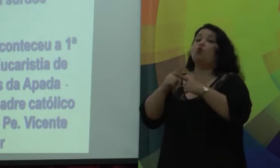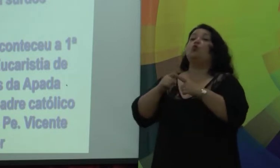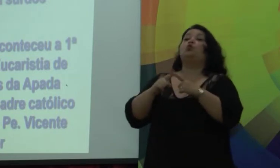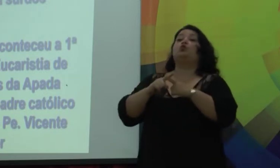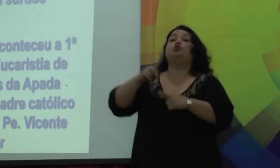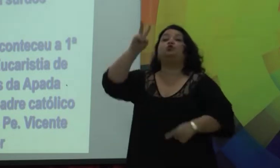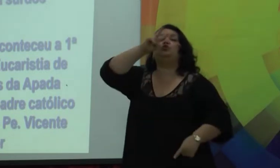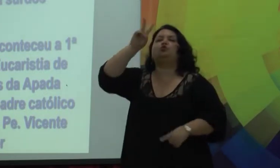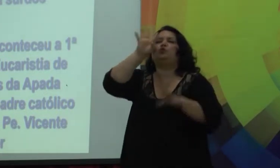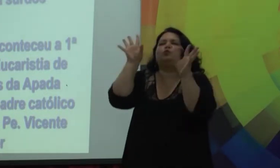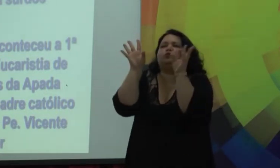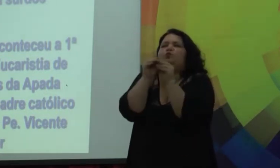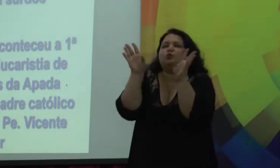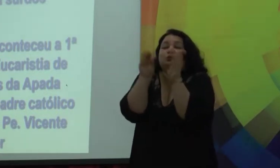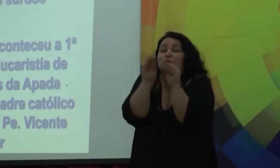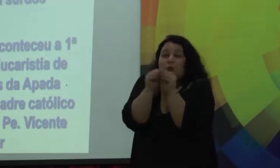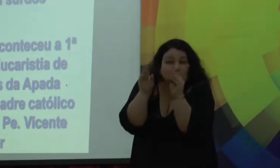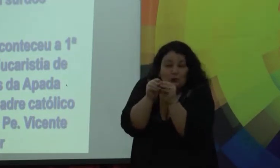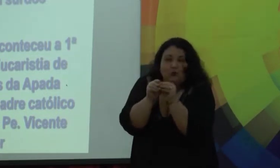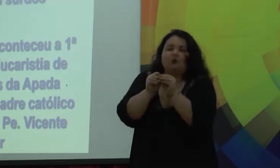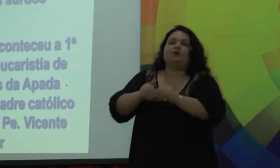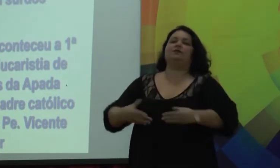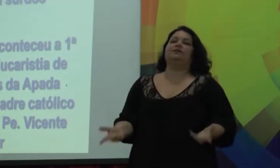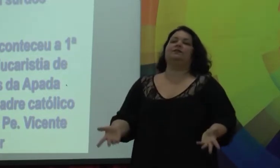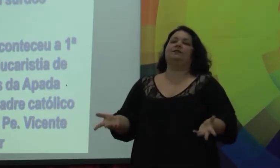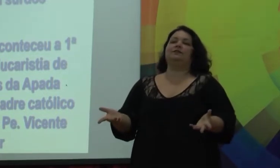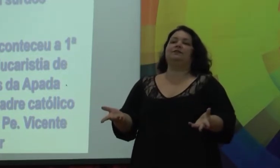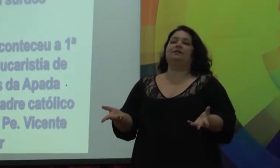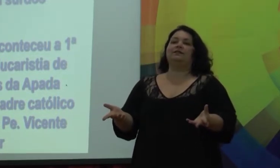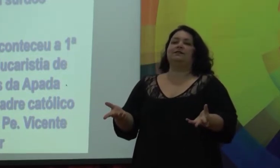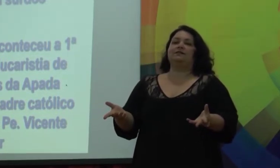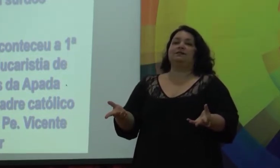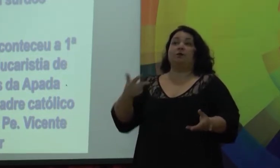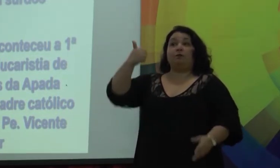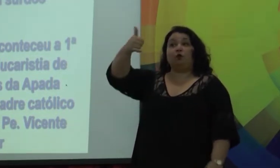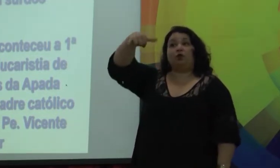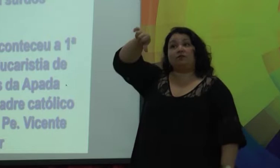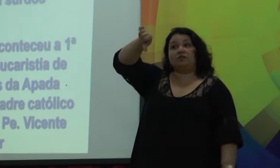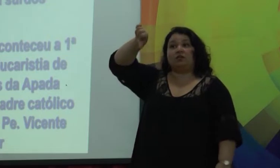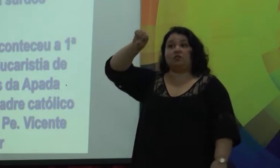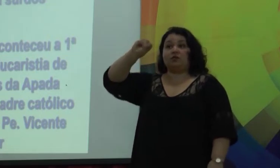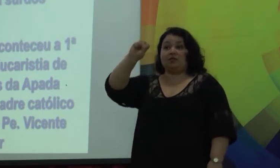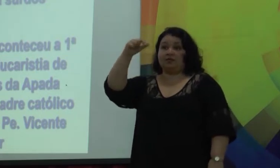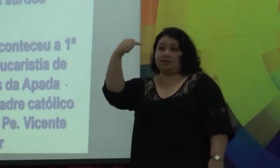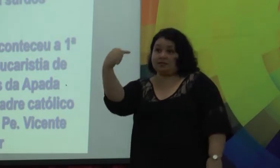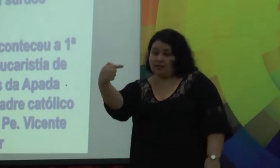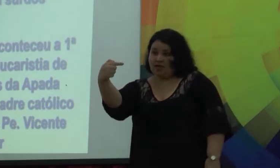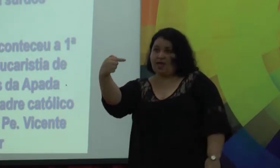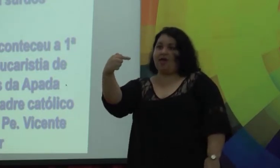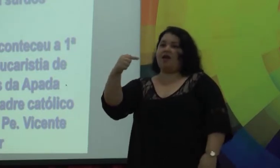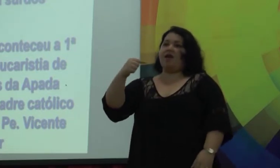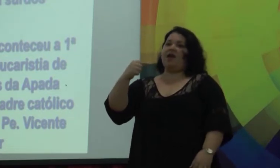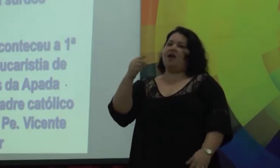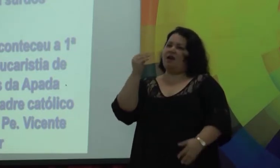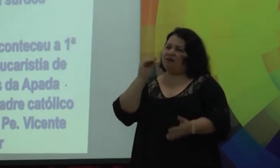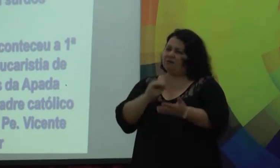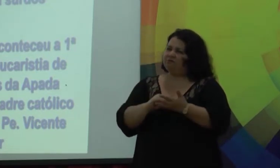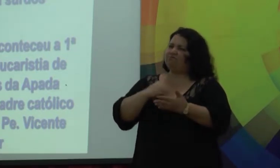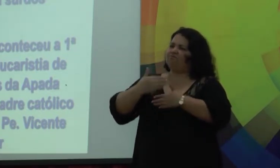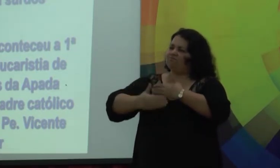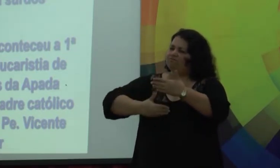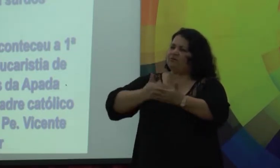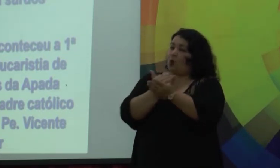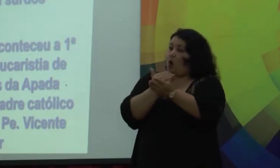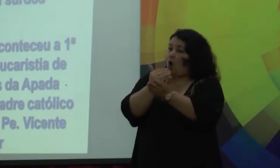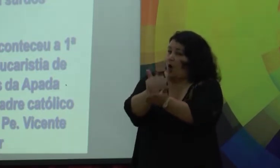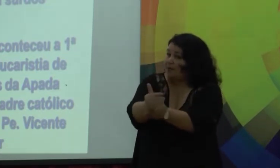bem resumido, é o resumo do resumo, tá? Que em 1987, ainda antes de começar o